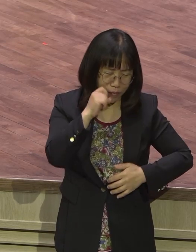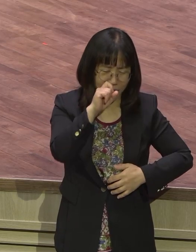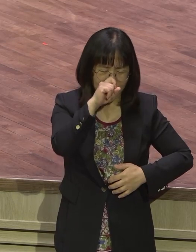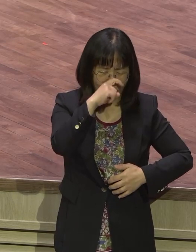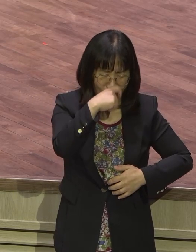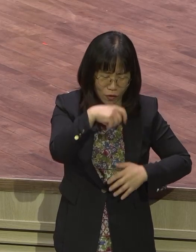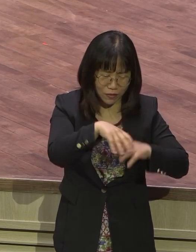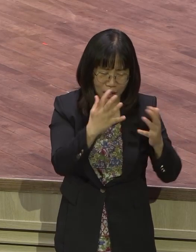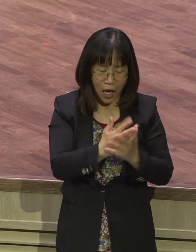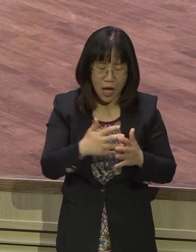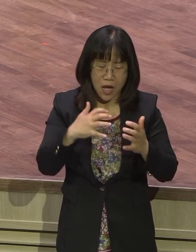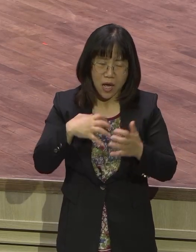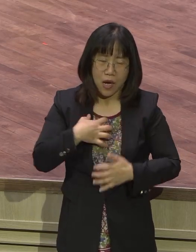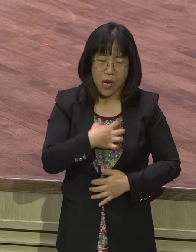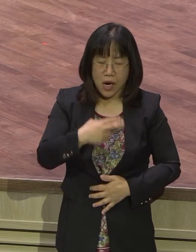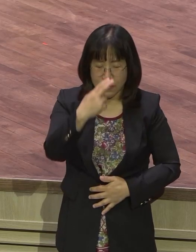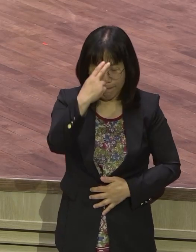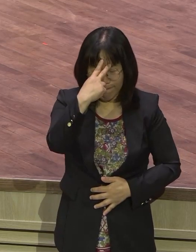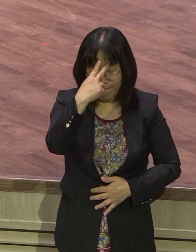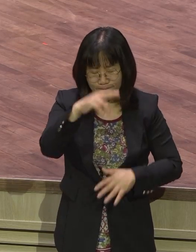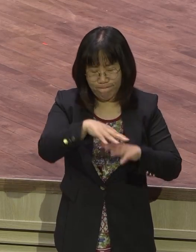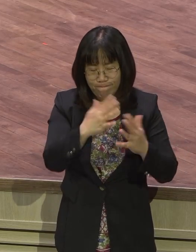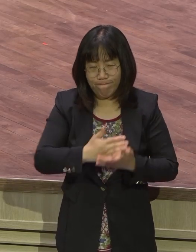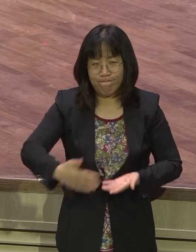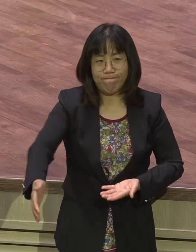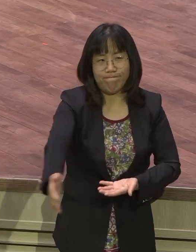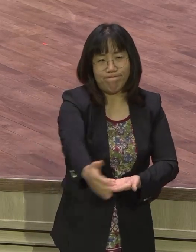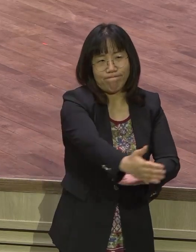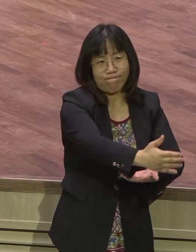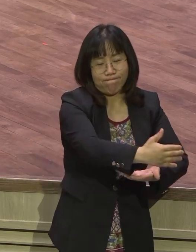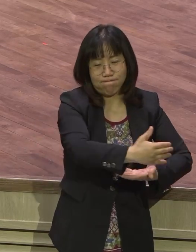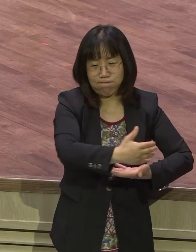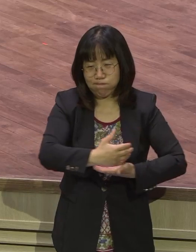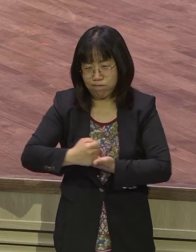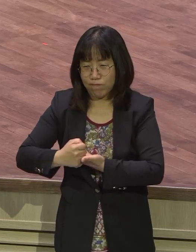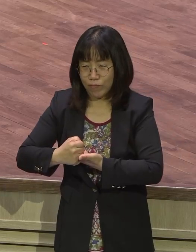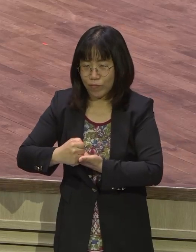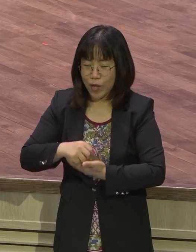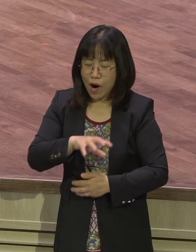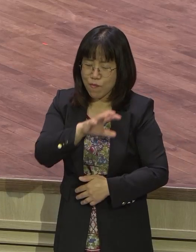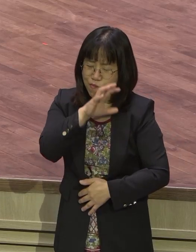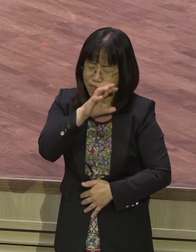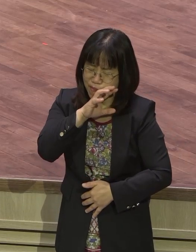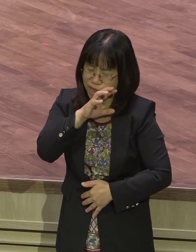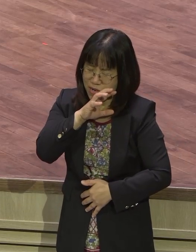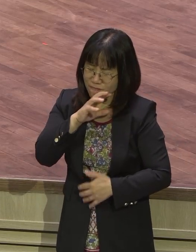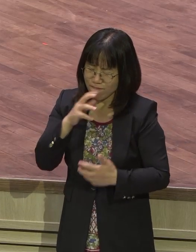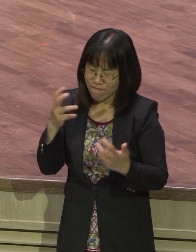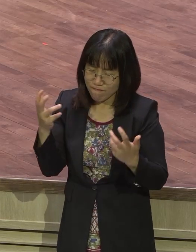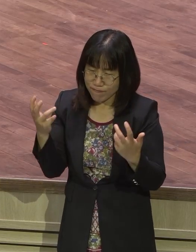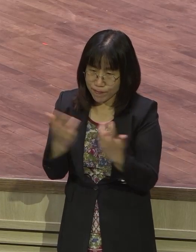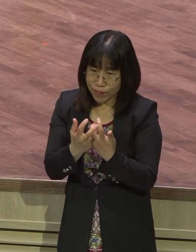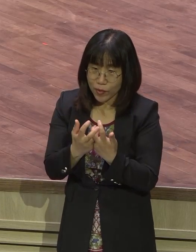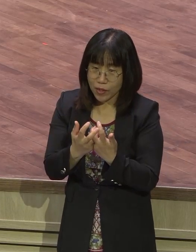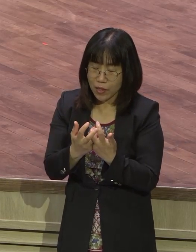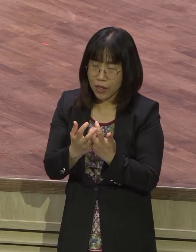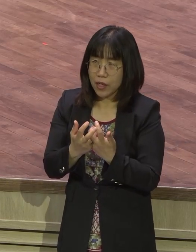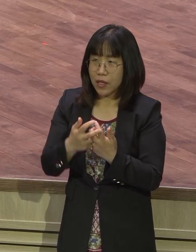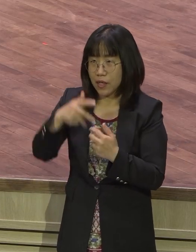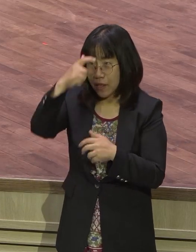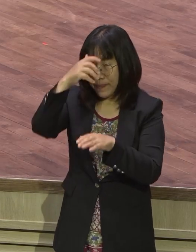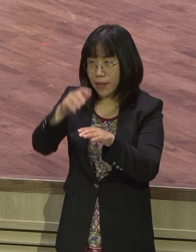온갖 격경에 오면 예배 데려오는 사람이 불평분만에 가득 차가죠 사단이 막 은혜 못 받도록